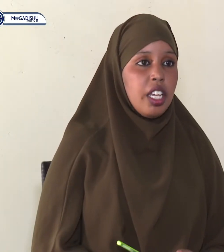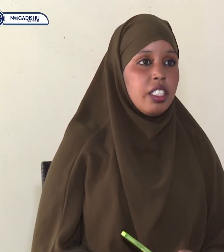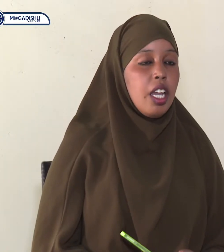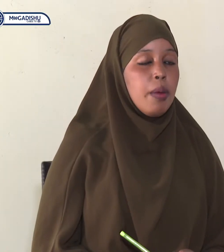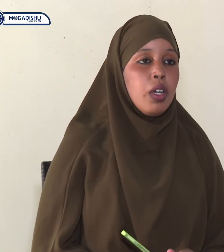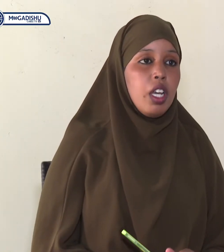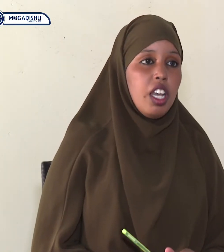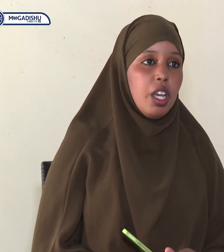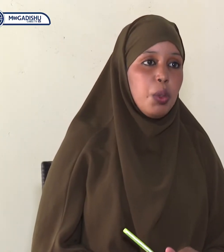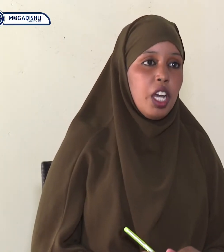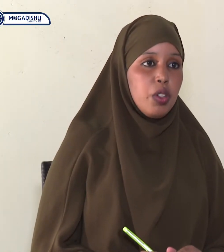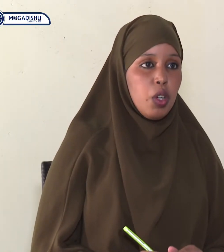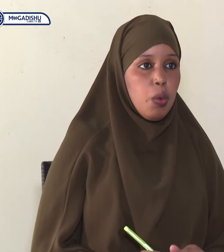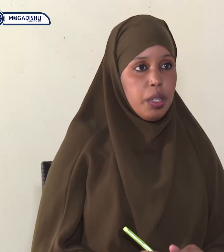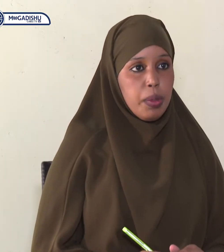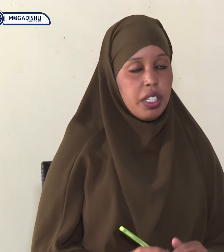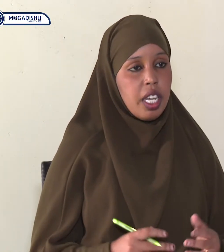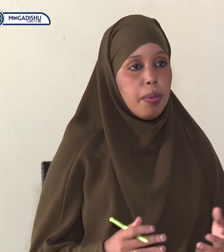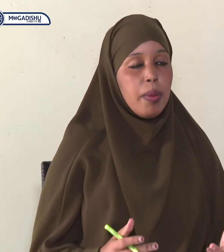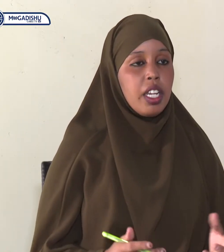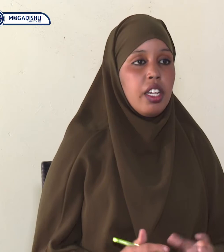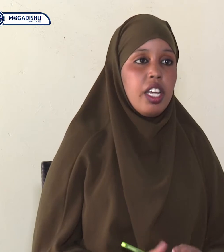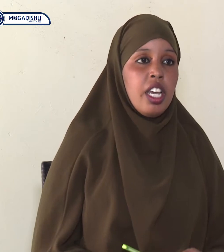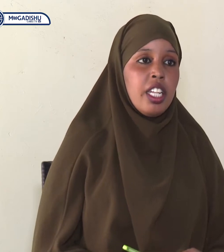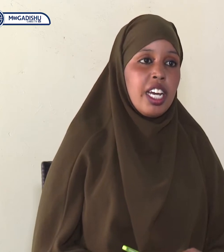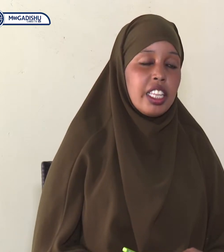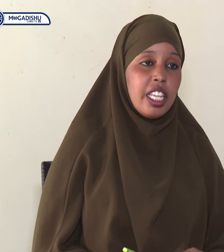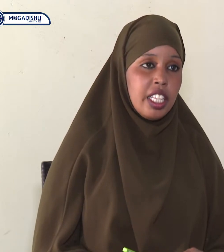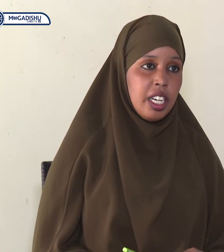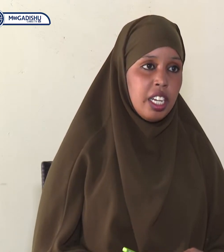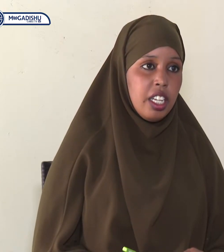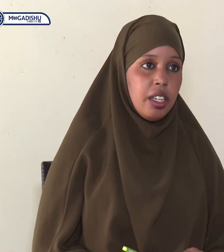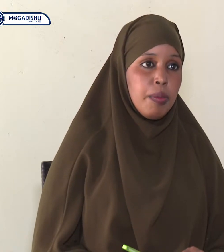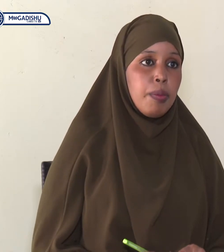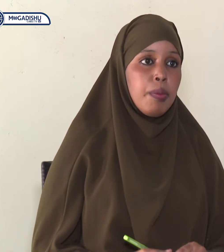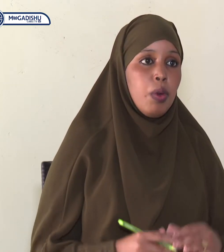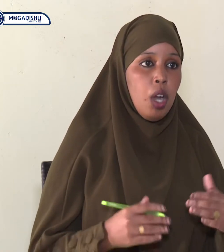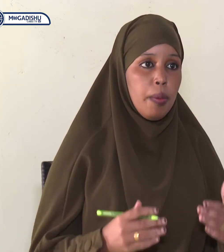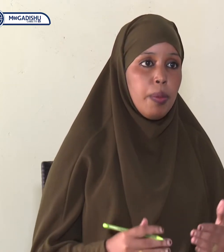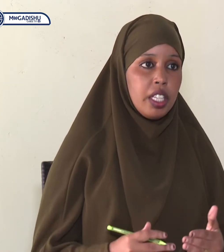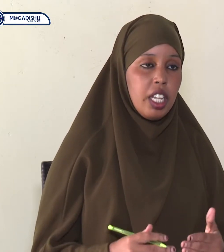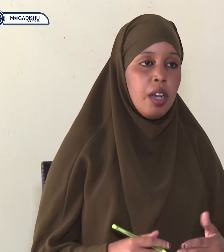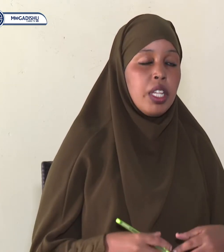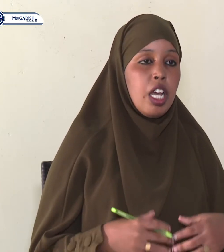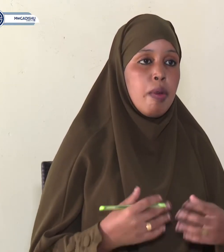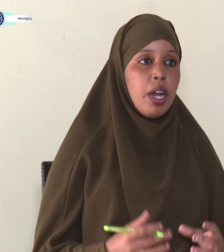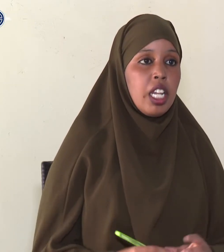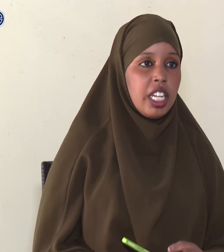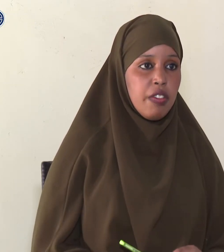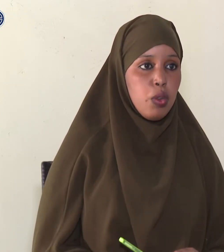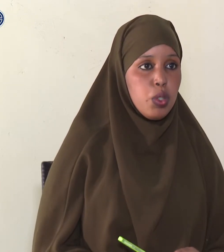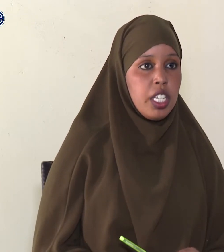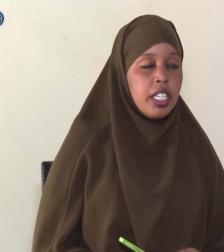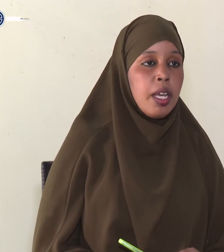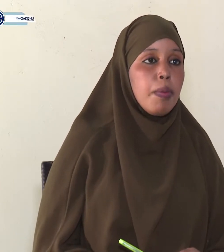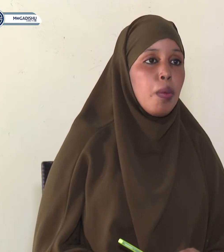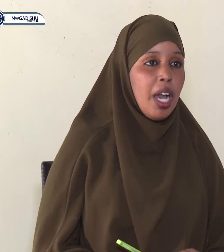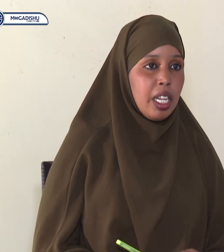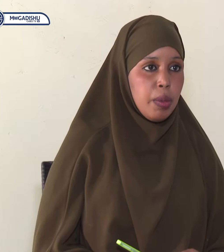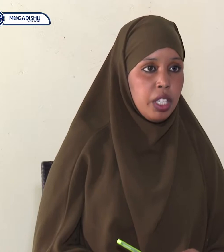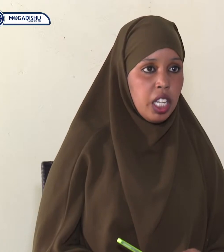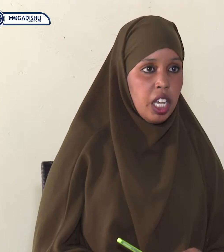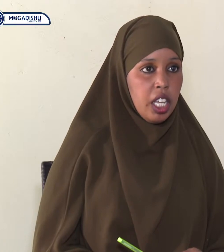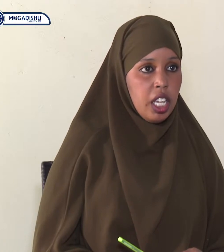Waa tahay Rihaam, waxaad inooga warbixisaa bal markani ardayda wax barata maadaama maqalka naafo u yihiin,